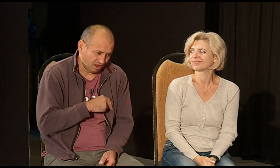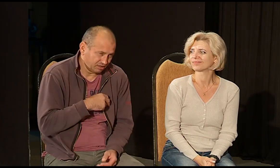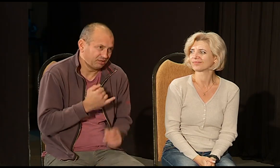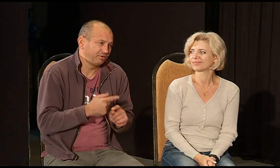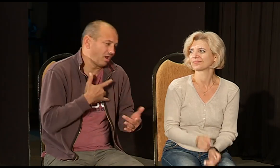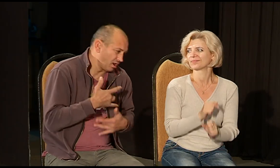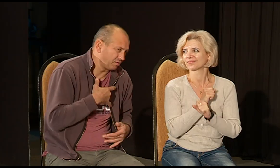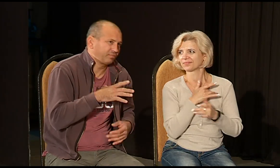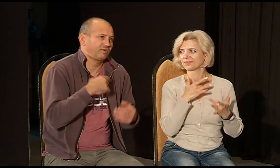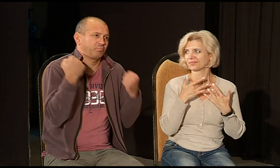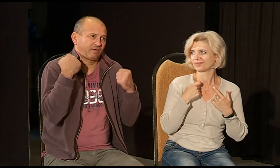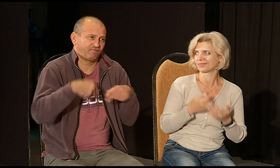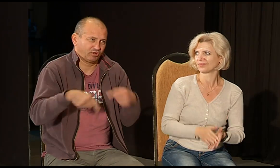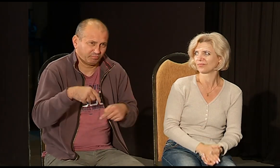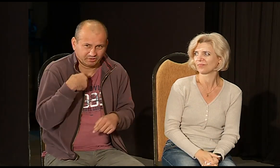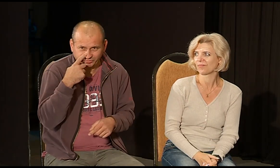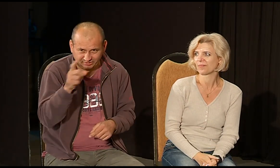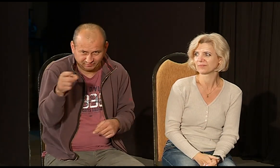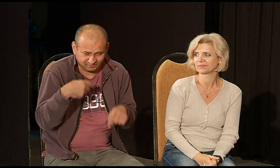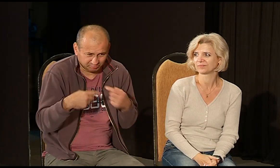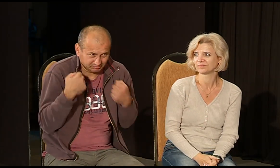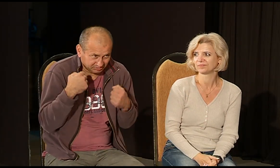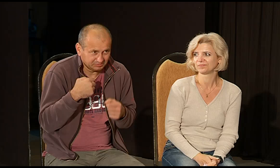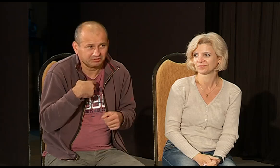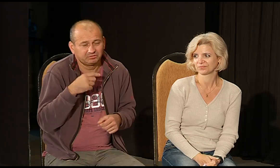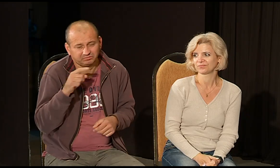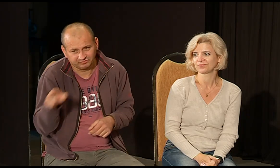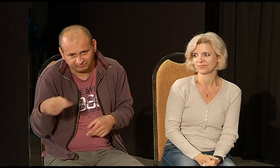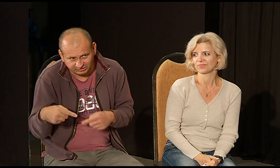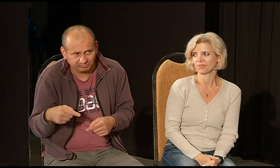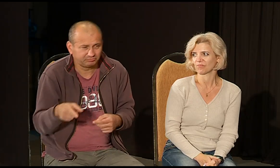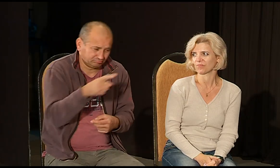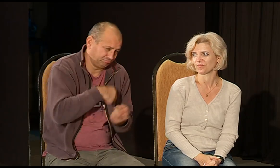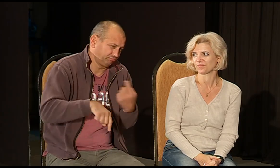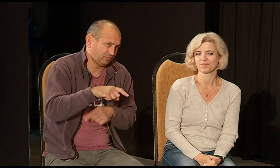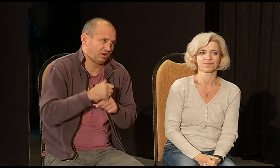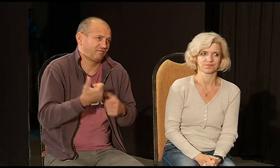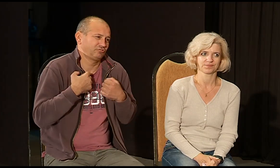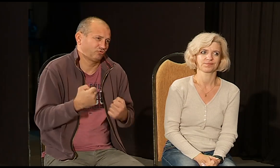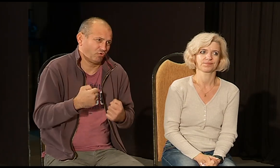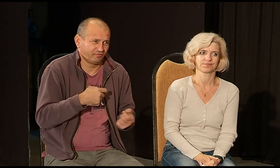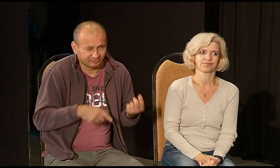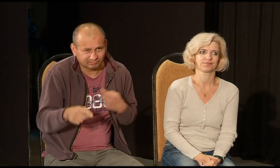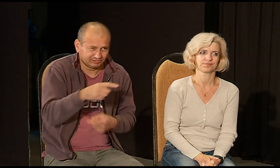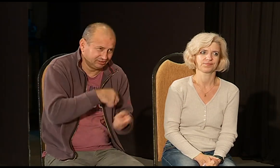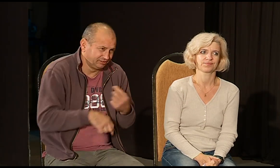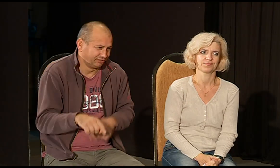cu cultură, cu actorii, cu glumele noastre. Ghenadis mai ocupă și cu sport,